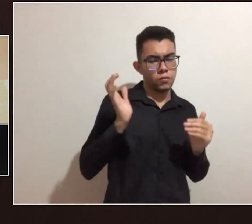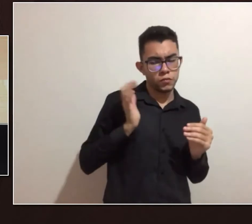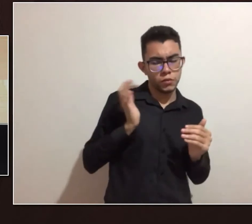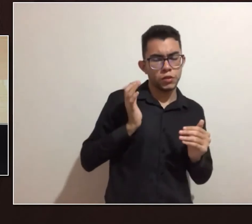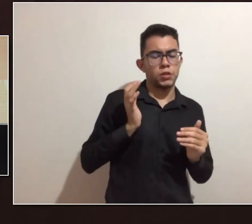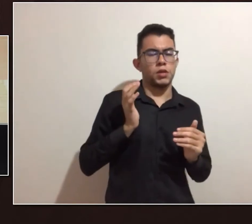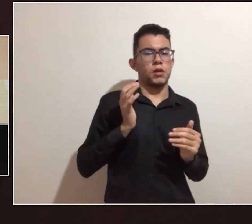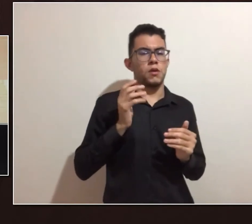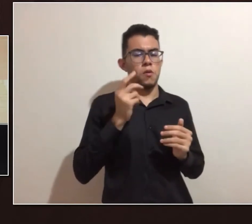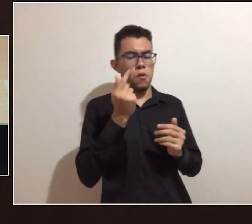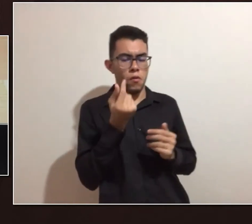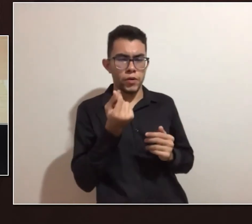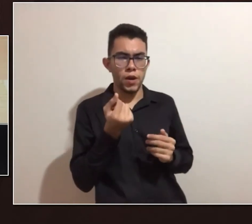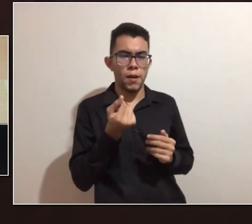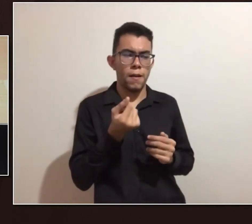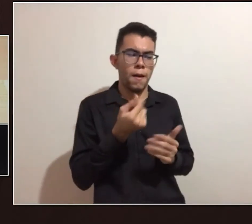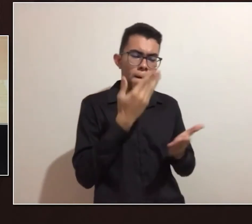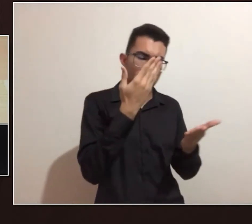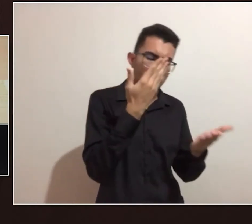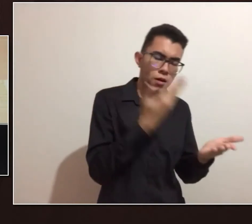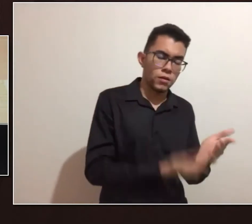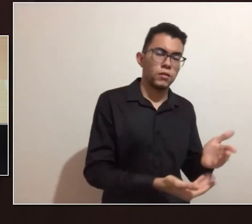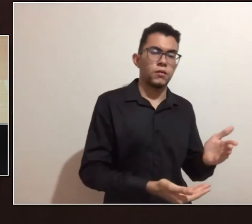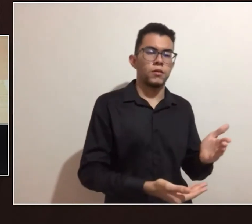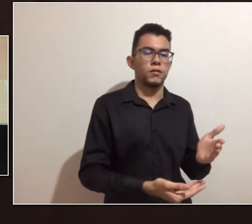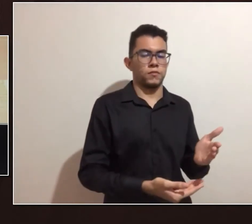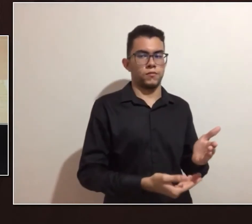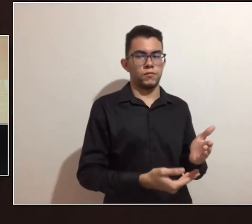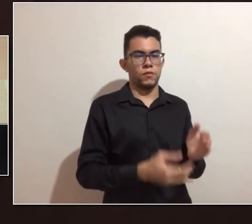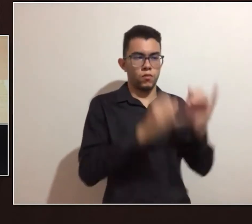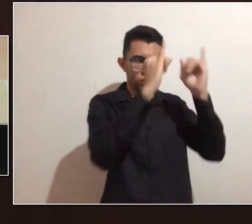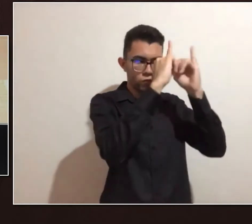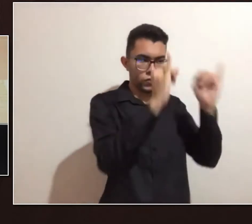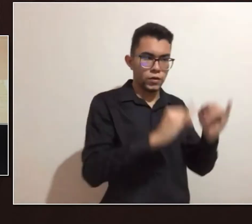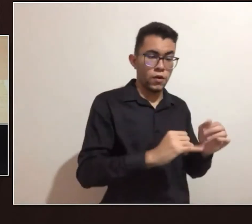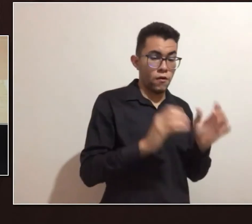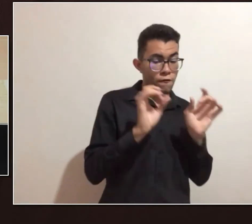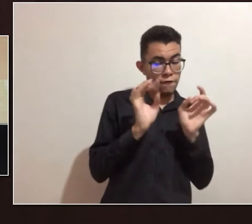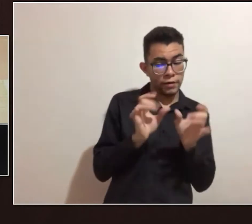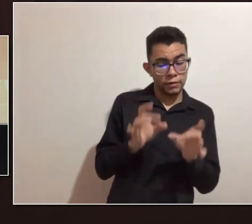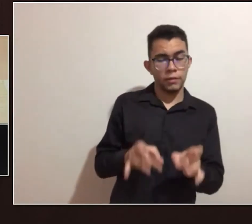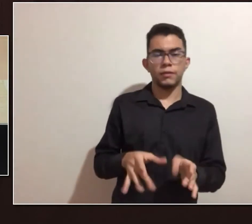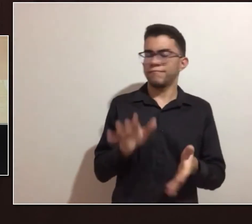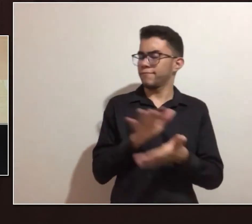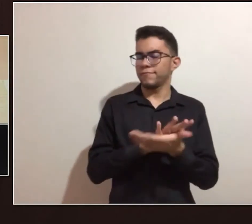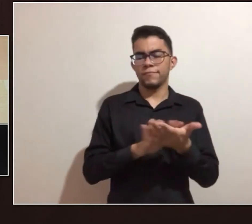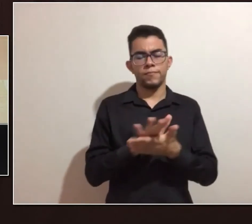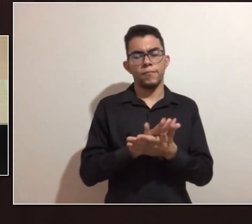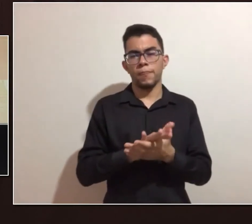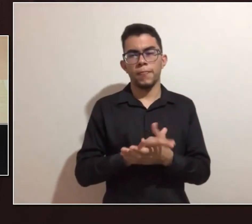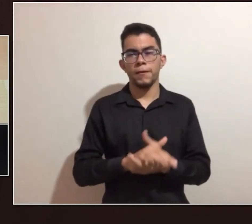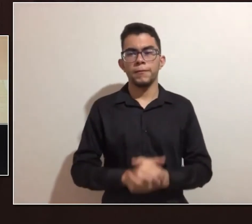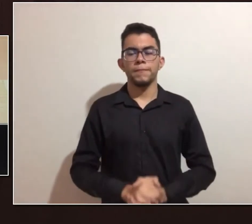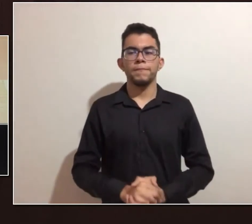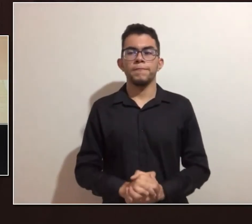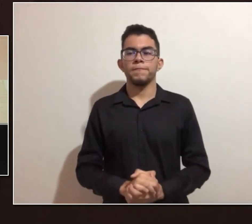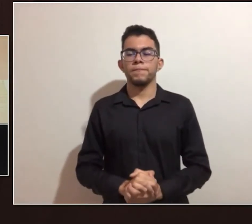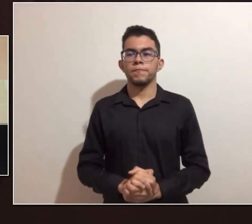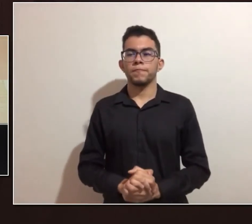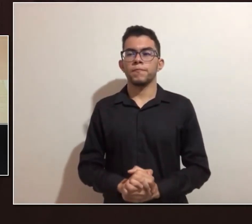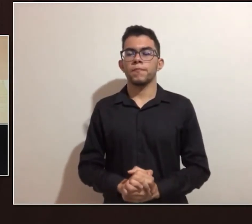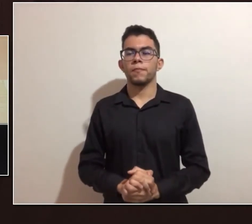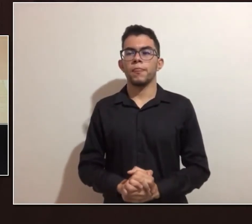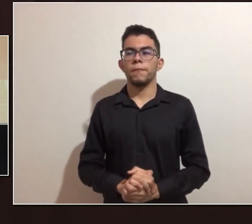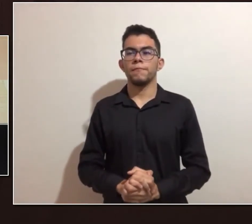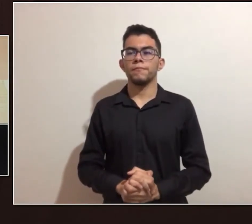Então vocês estão vendo que o imperador estava preocupado, né? Estava preocupado. Então agora eu vou passar para